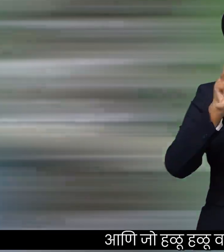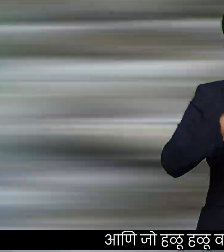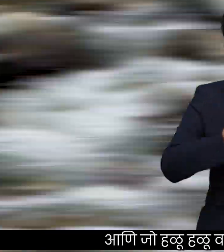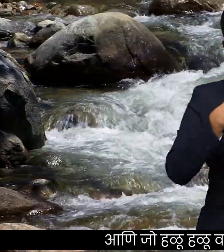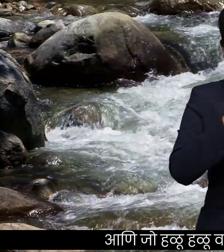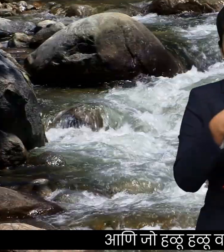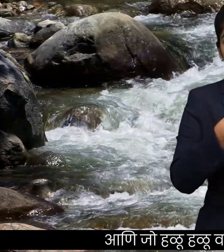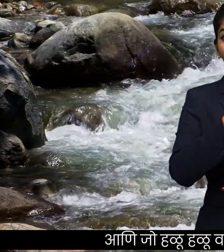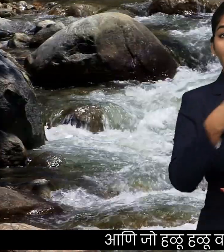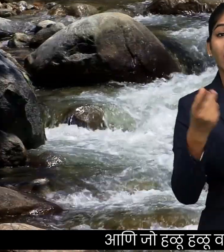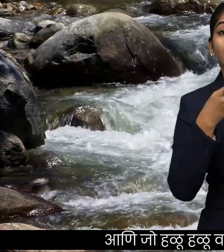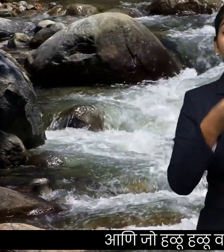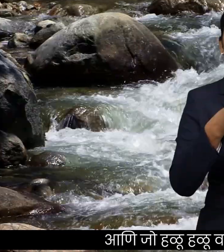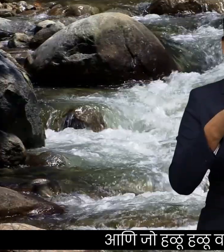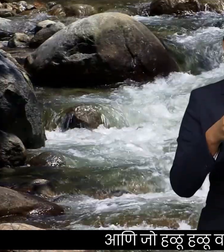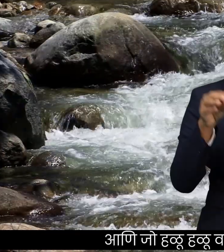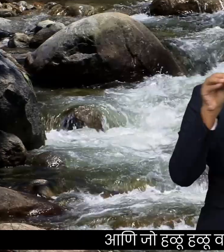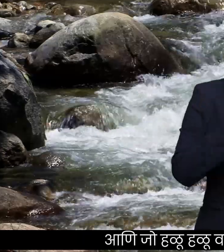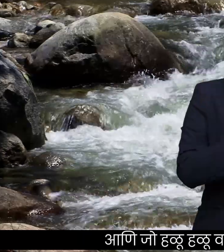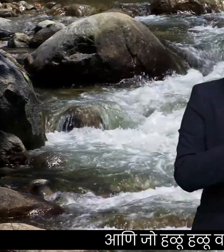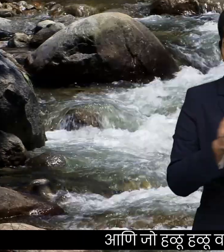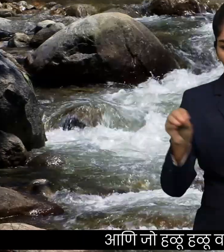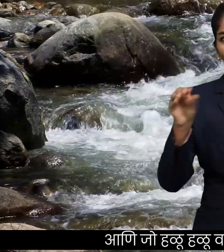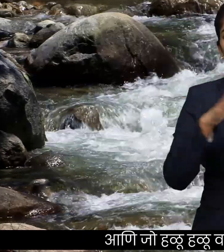प्रवाह आणि जो हळूहळू वाहतो त्याला प्रवाह असे म्हणतात.